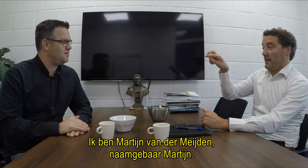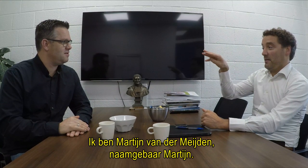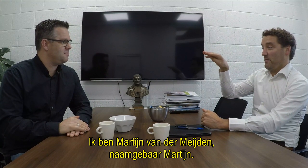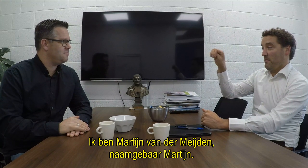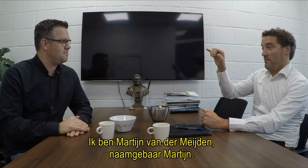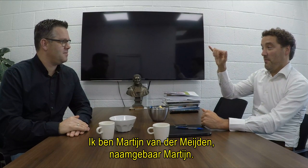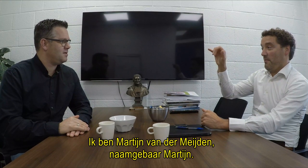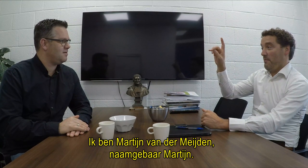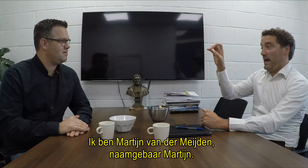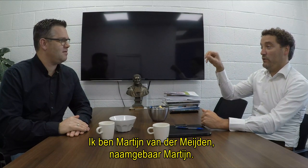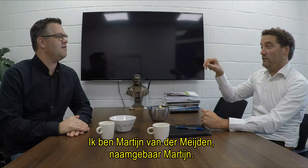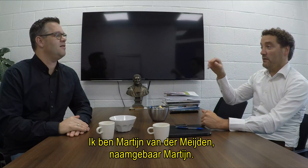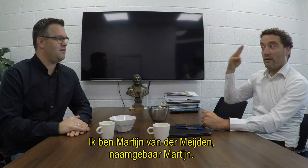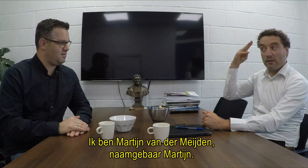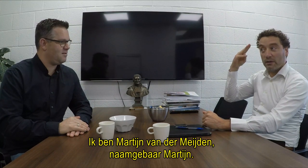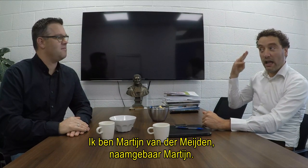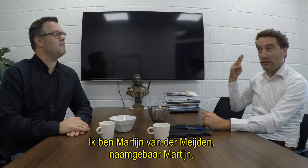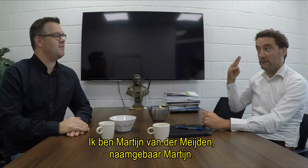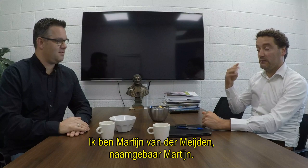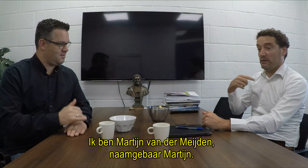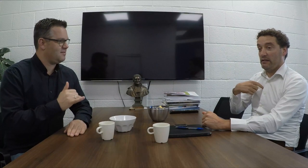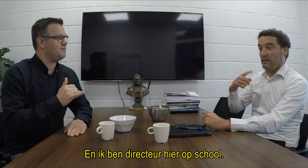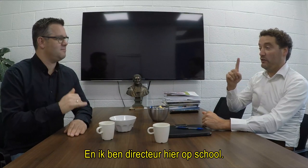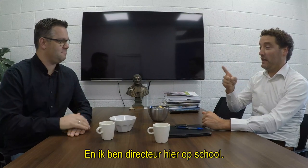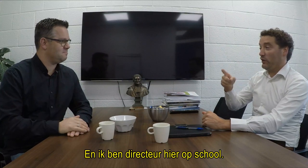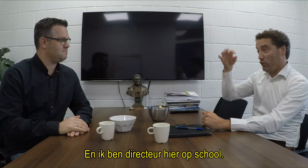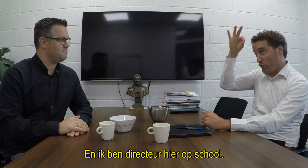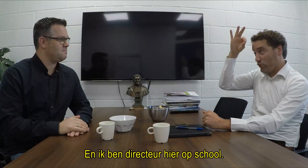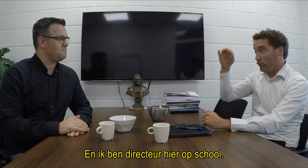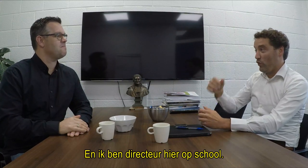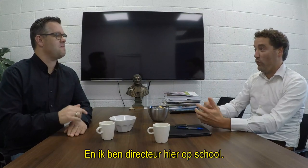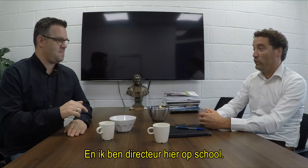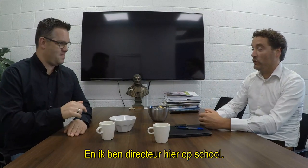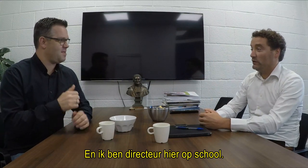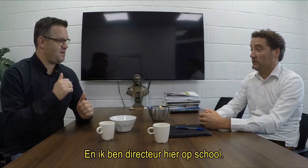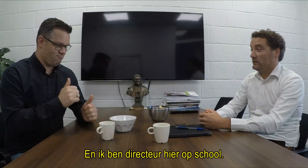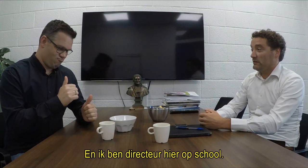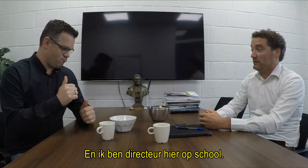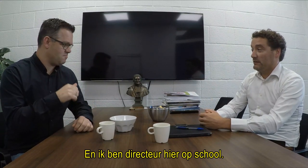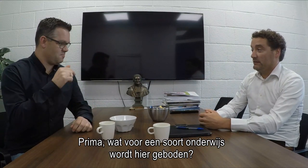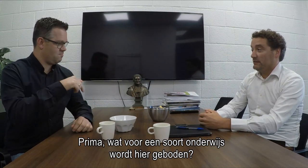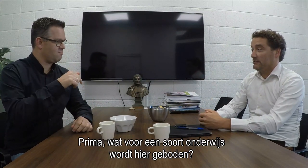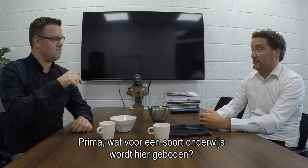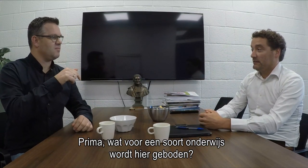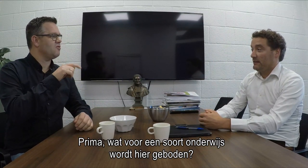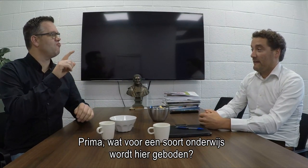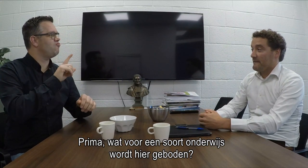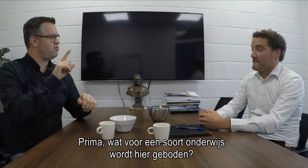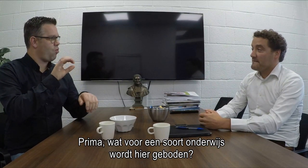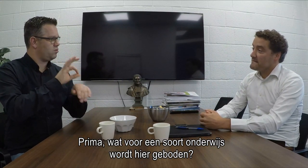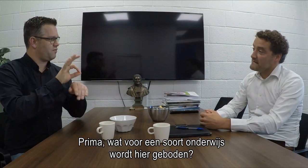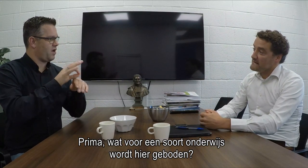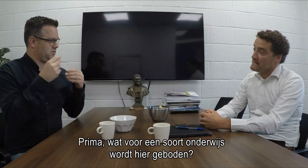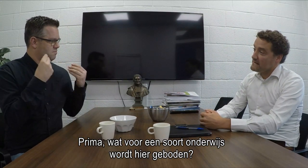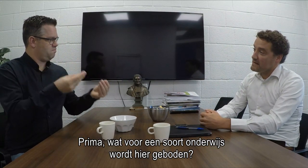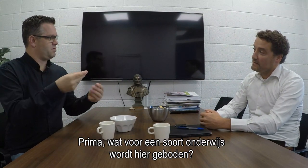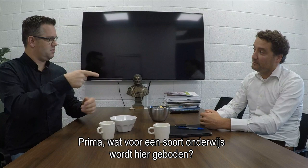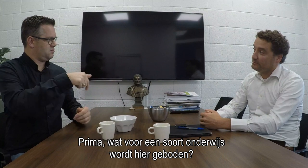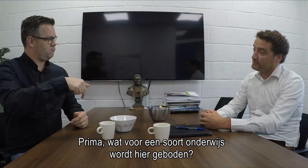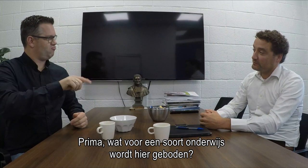van der Meijden, naamgebaar Martijn. En ik ben directeur hier op school. Prima. En wat voor soort onderwijs